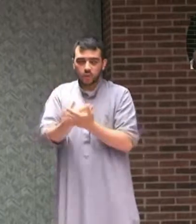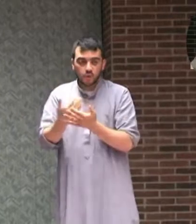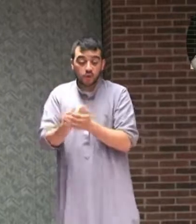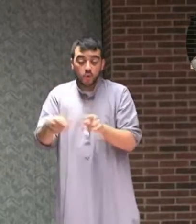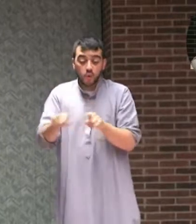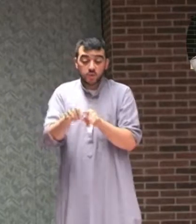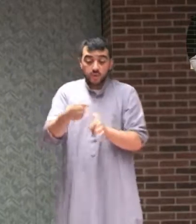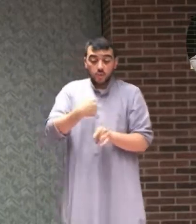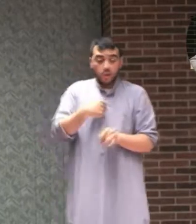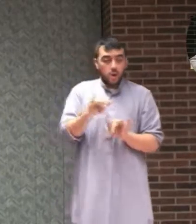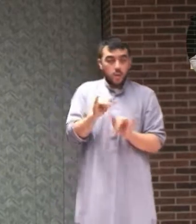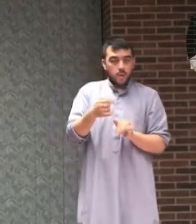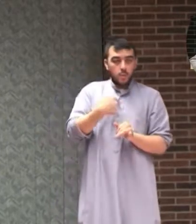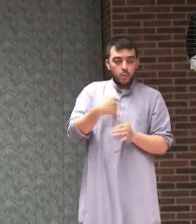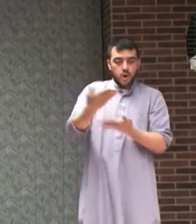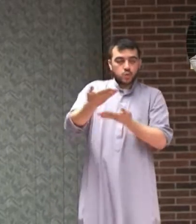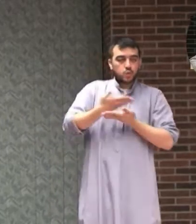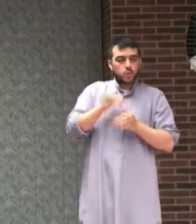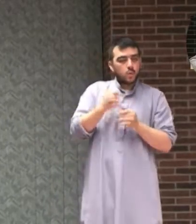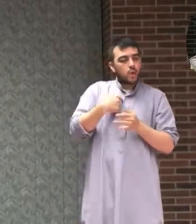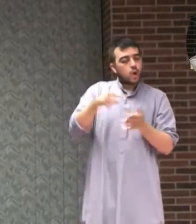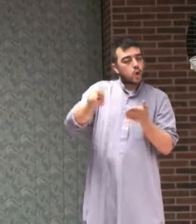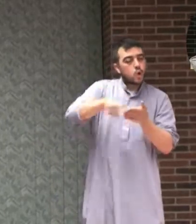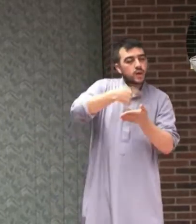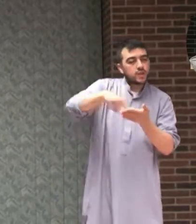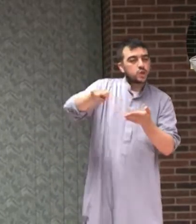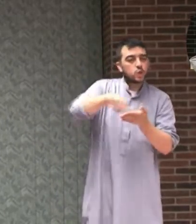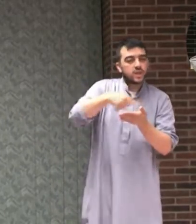qu'on aurait pu avoir durant ce mois.